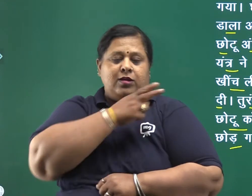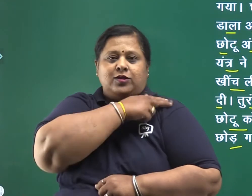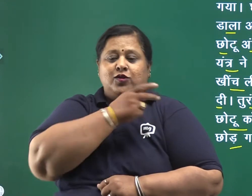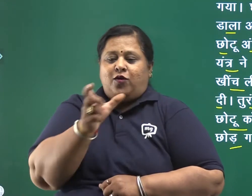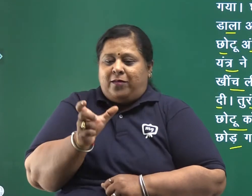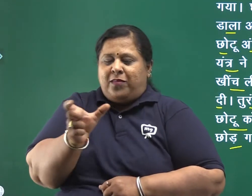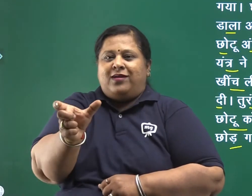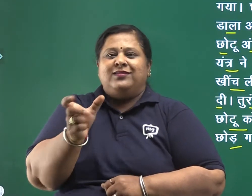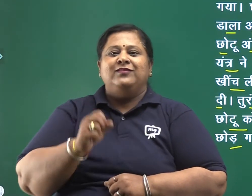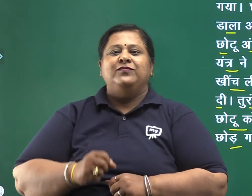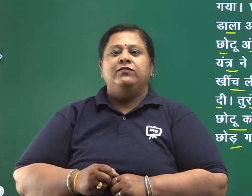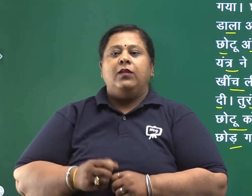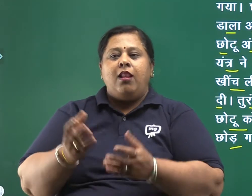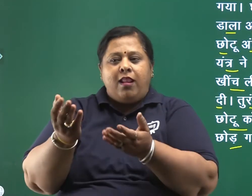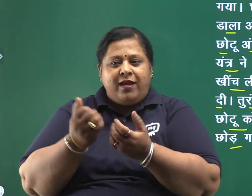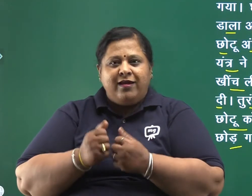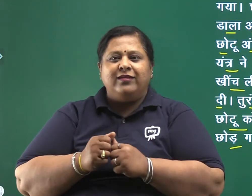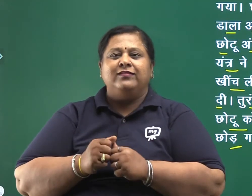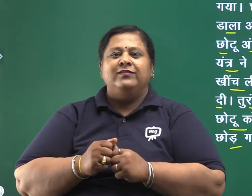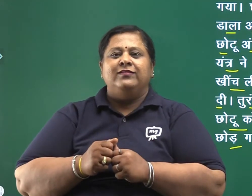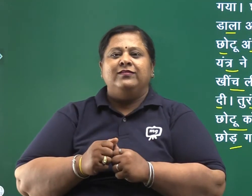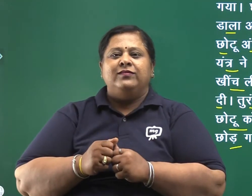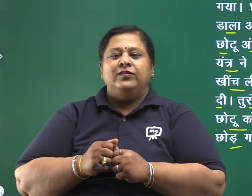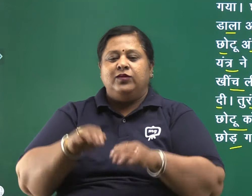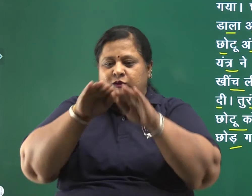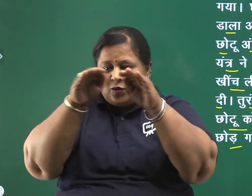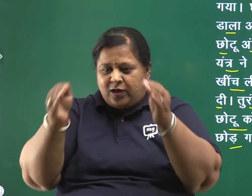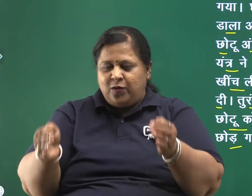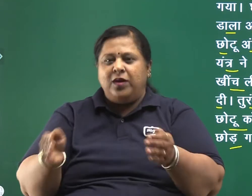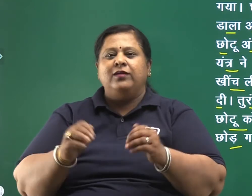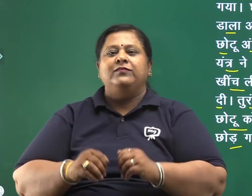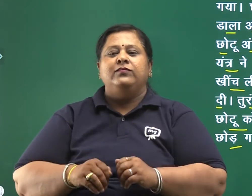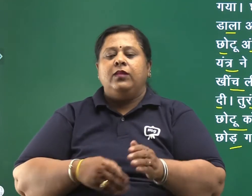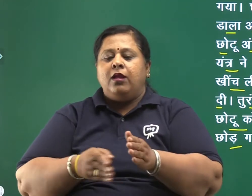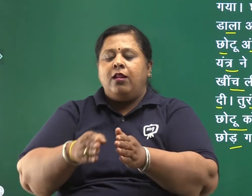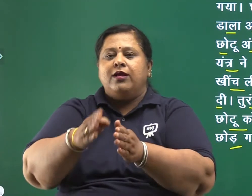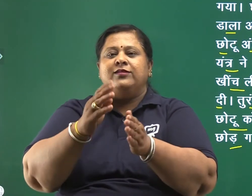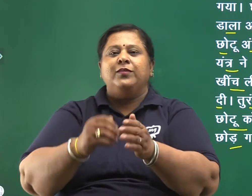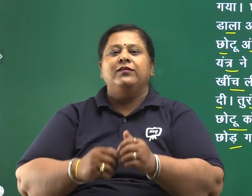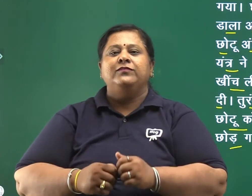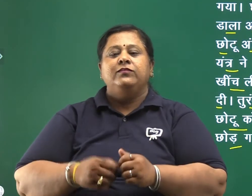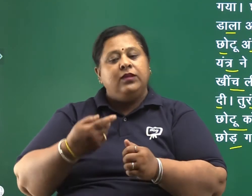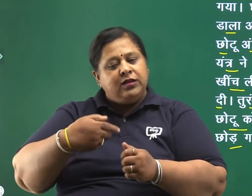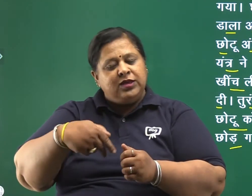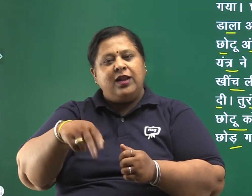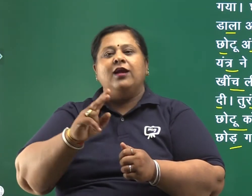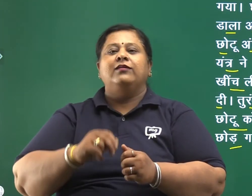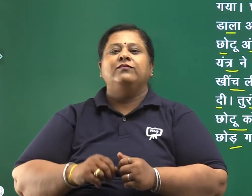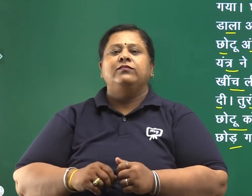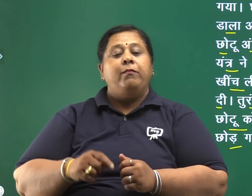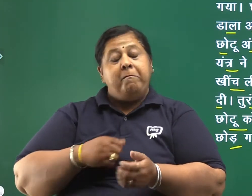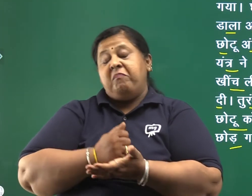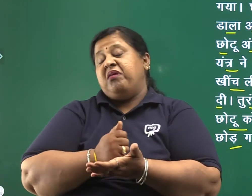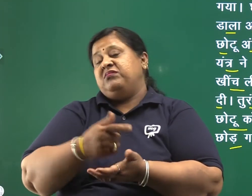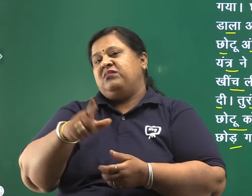सिक्योरिटी पास लेकर सुरंगनुमा रास्ते में जाने का